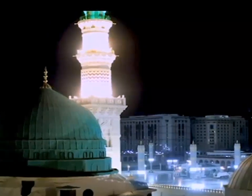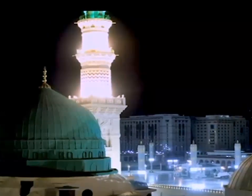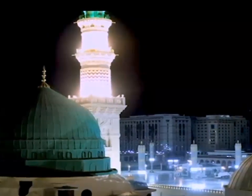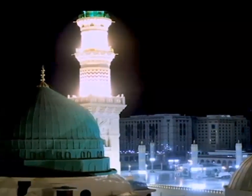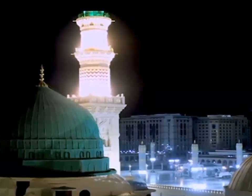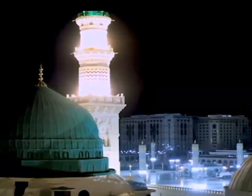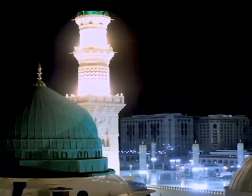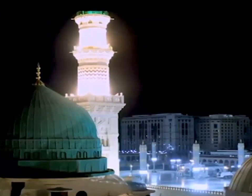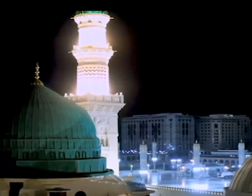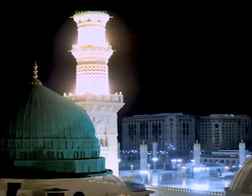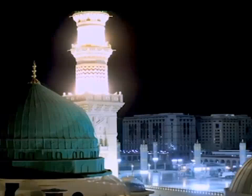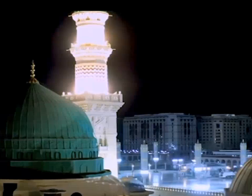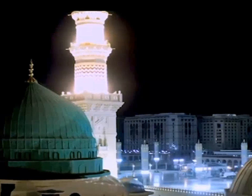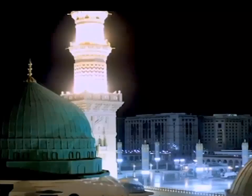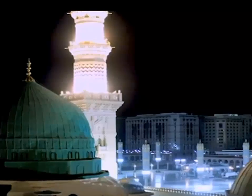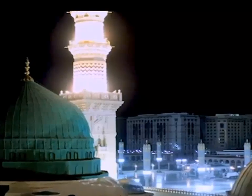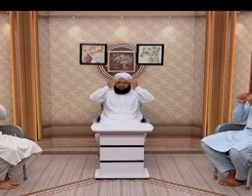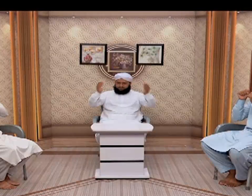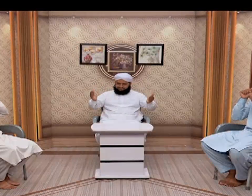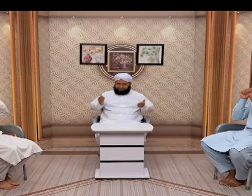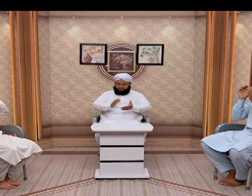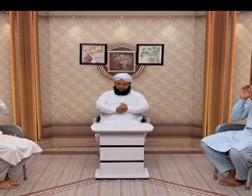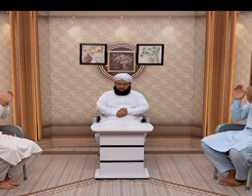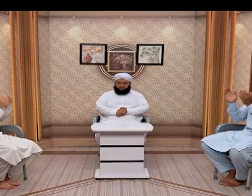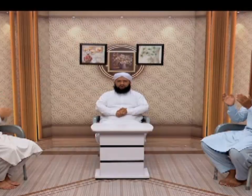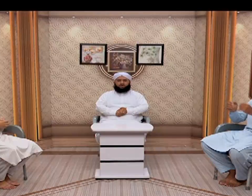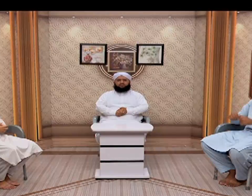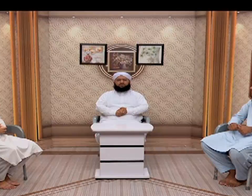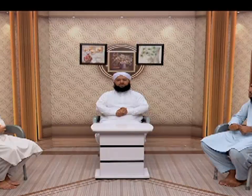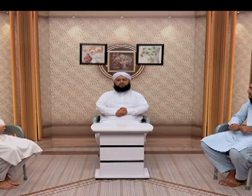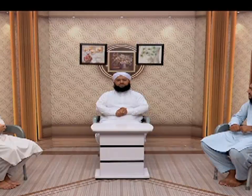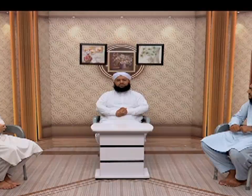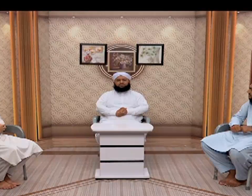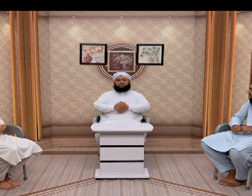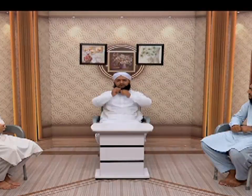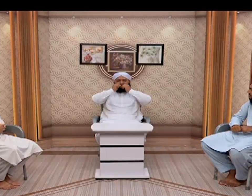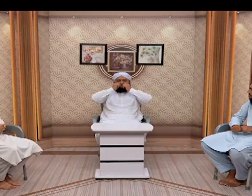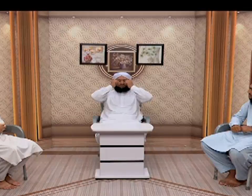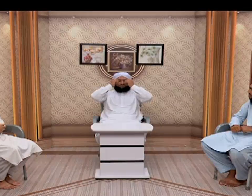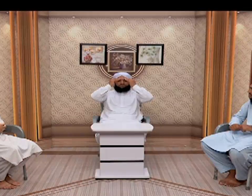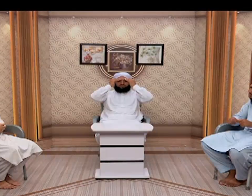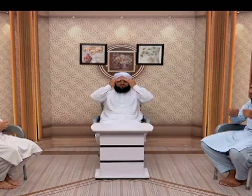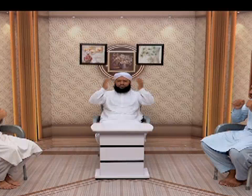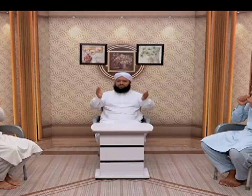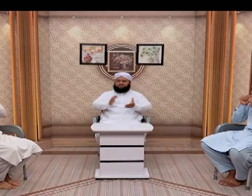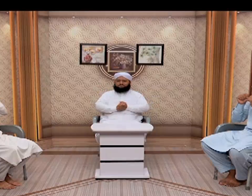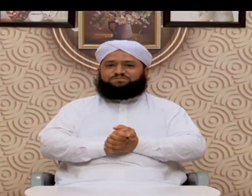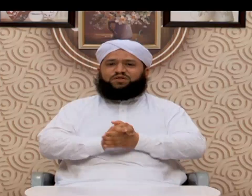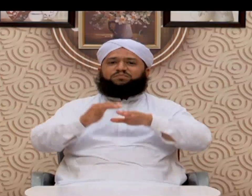والسلام علیک یا نبی اللہ وعلى آلک واصحابک یا نور اللہ۔ پیارے اسلامی